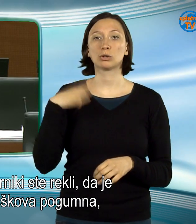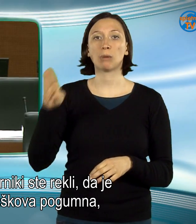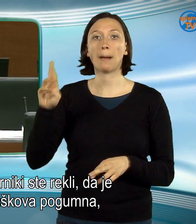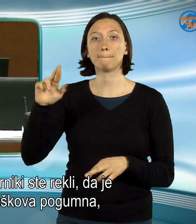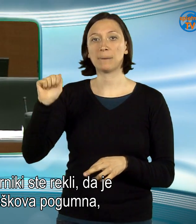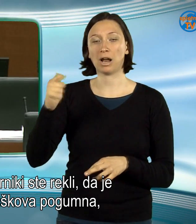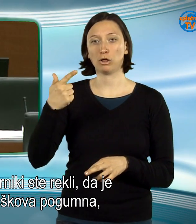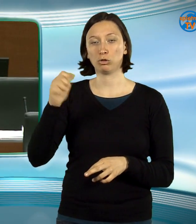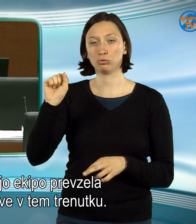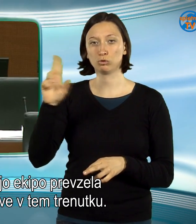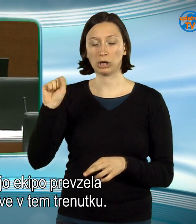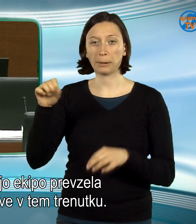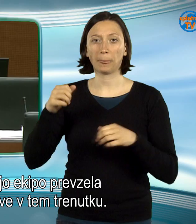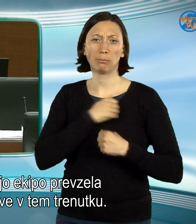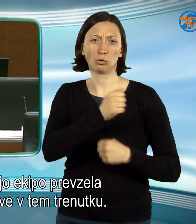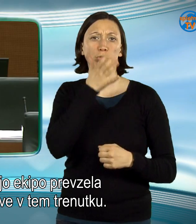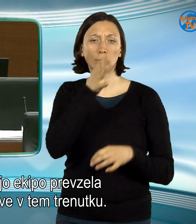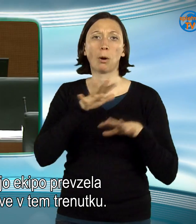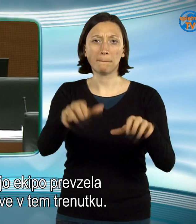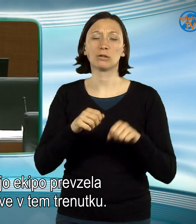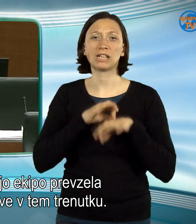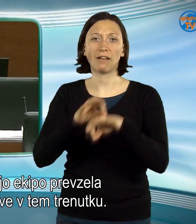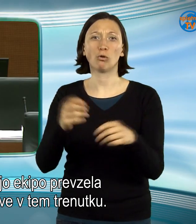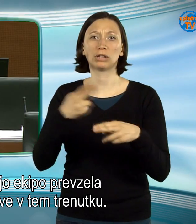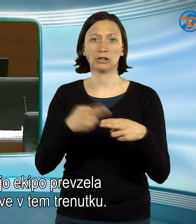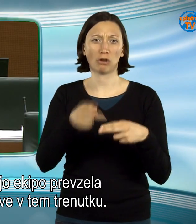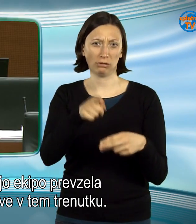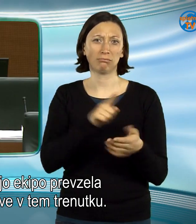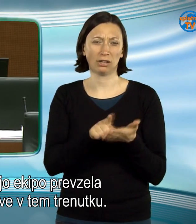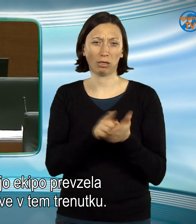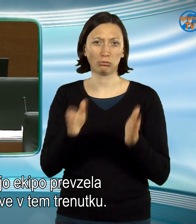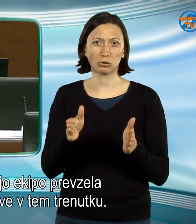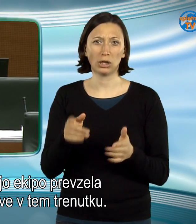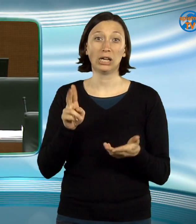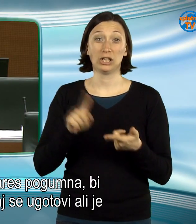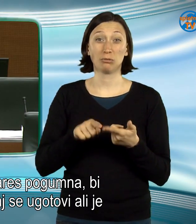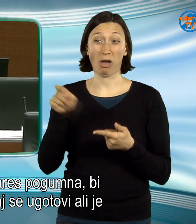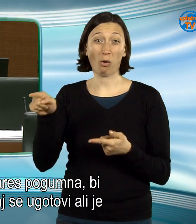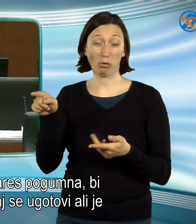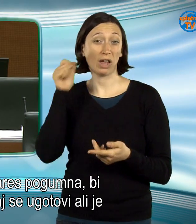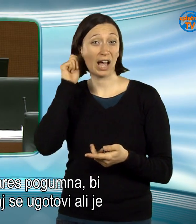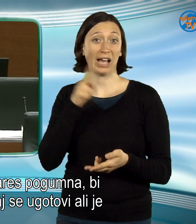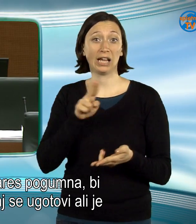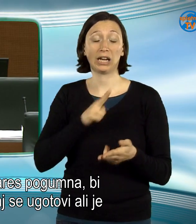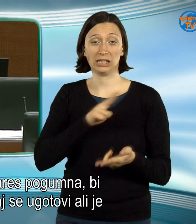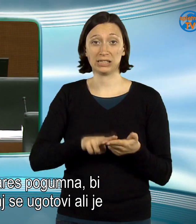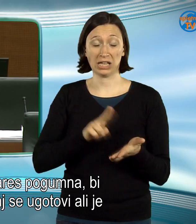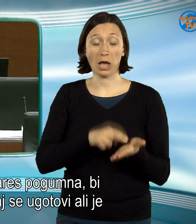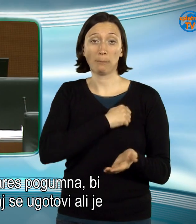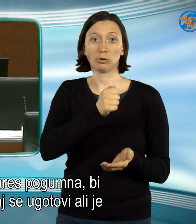pogumna, ker bo svojo ekipo prevzela vodenje države v tem trenutku. Če bi bila res pogumna, bi zahtevala, da se najprej ugotovi, ali